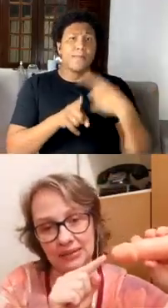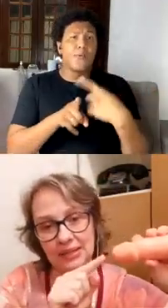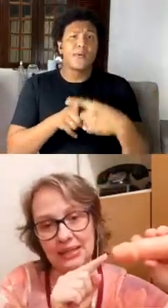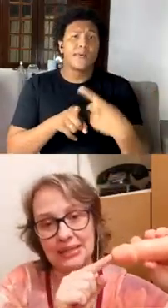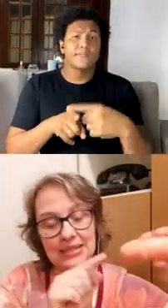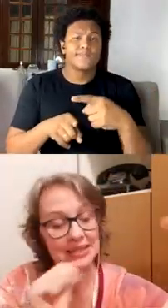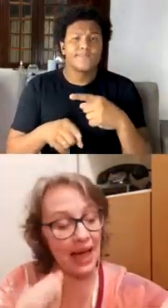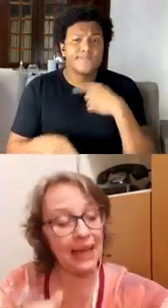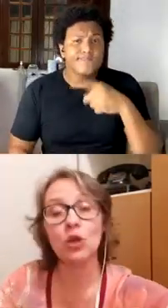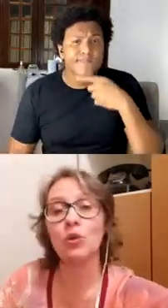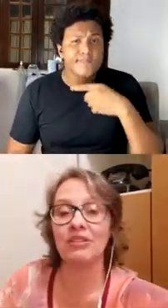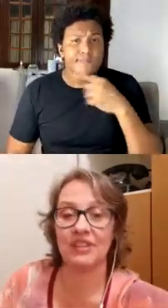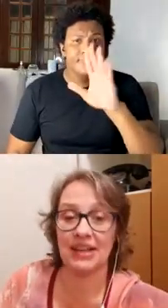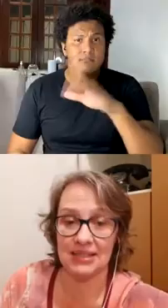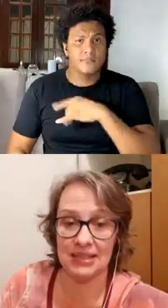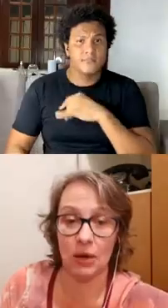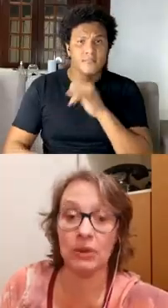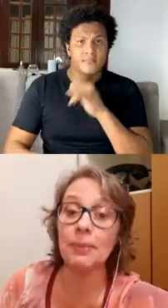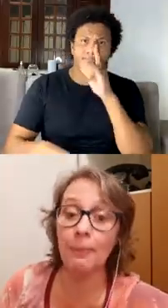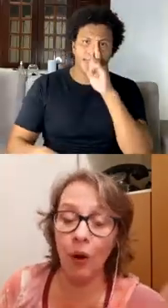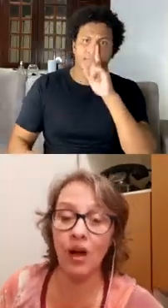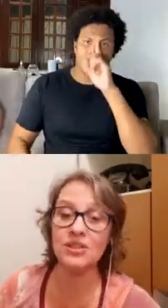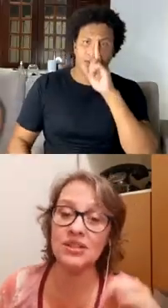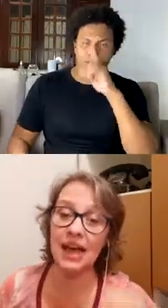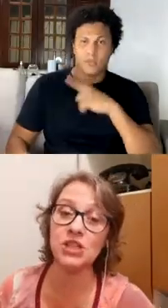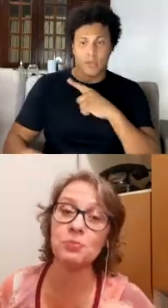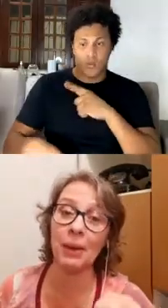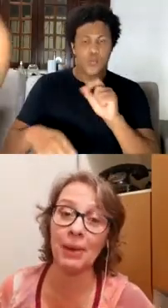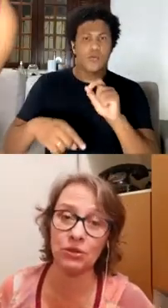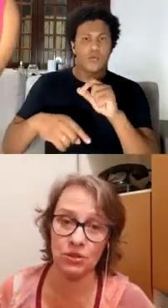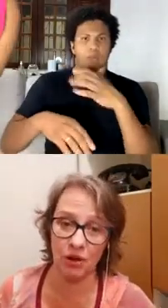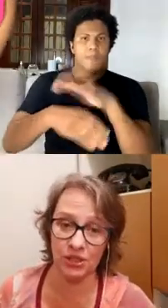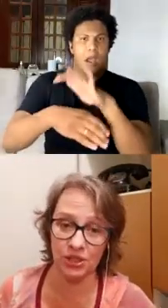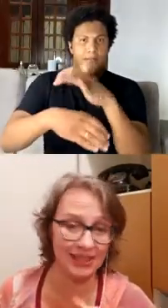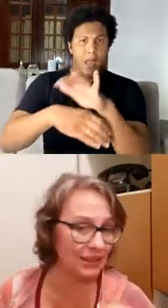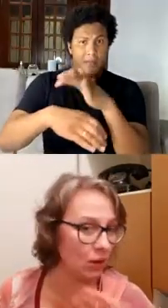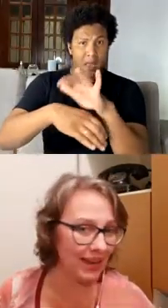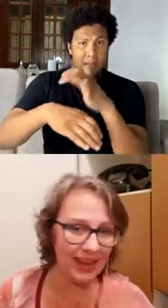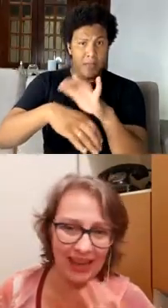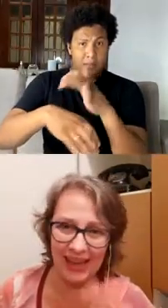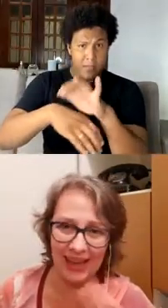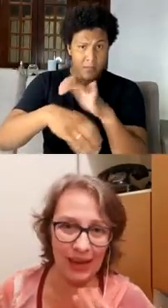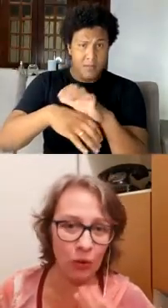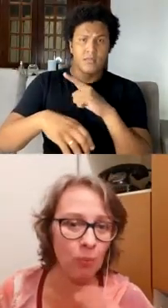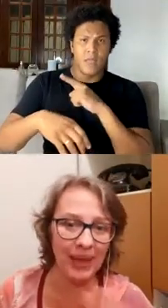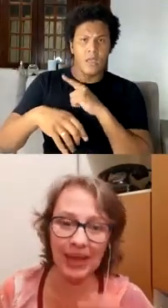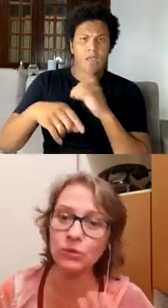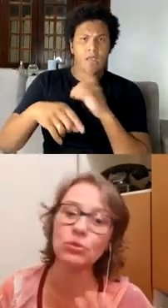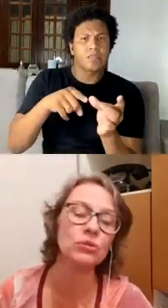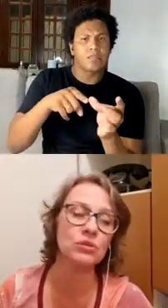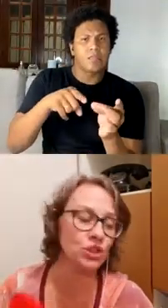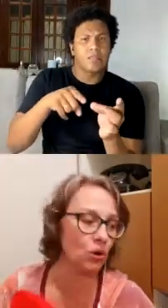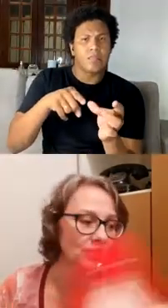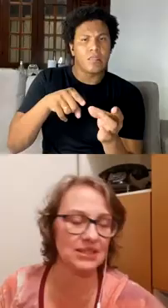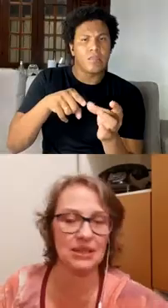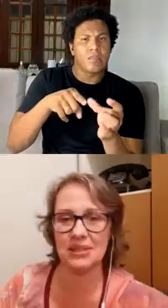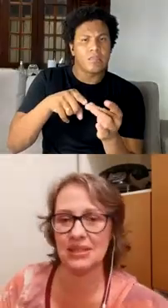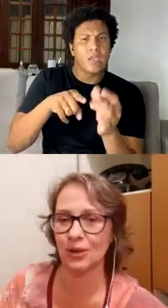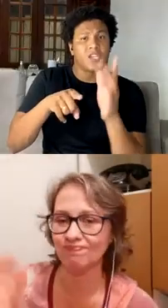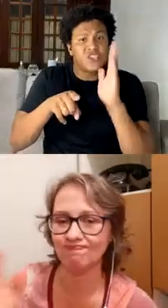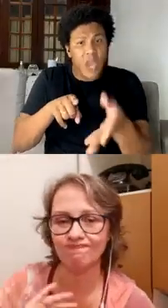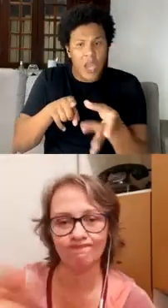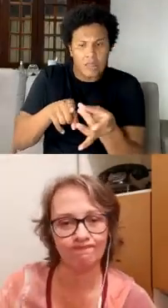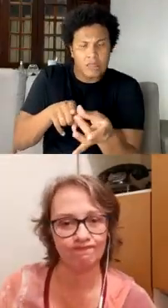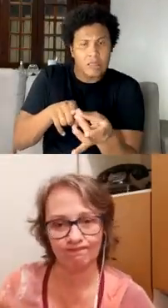daqui, sai lubrificação e pode sair espermatozoide. Então, é um método de